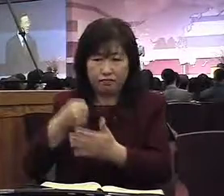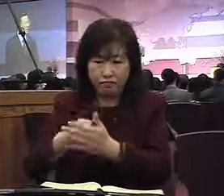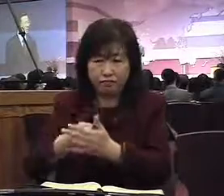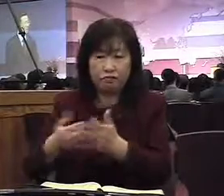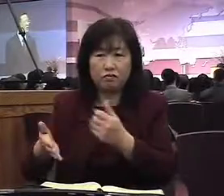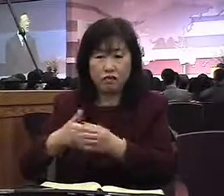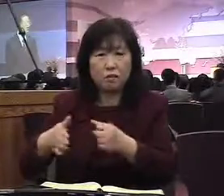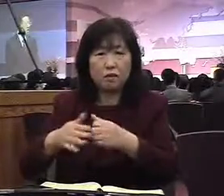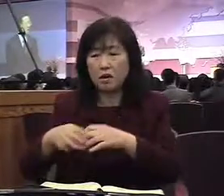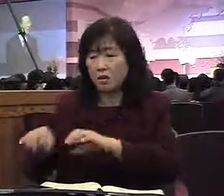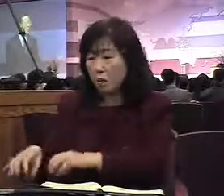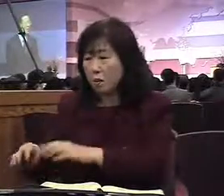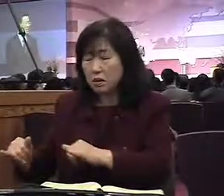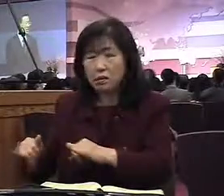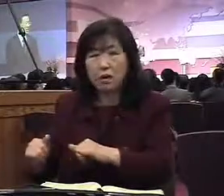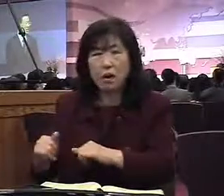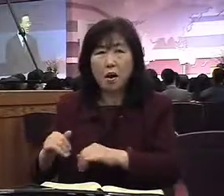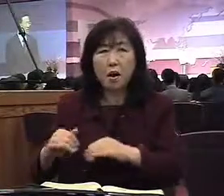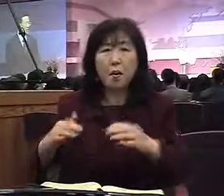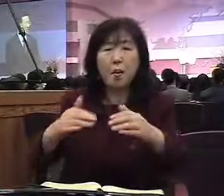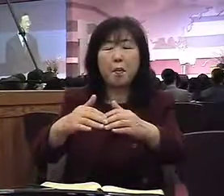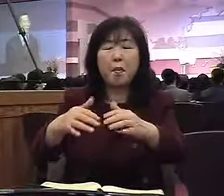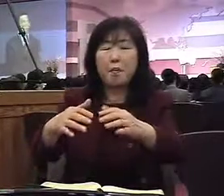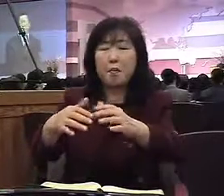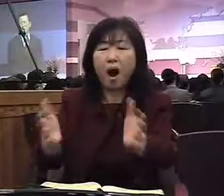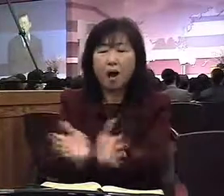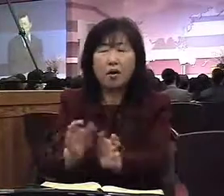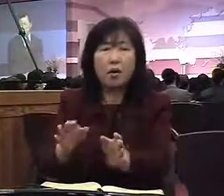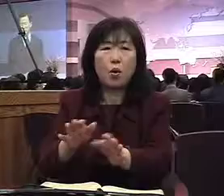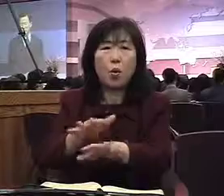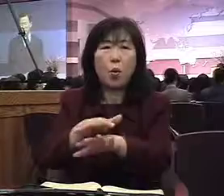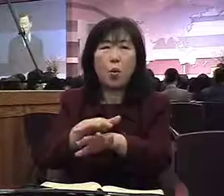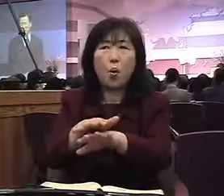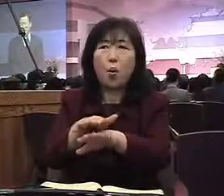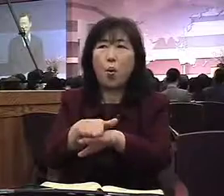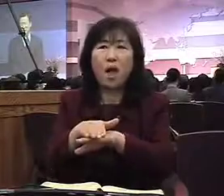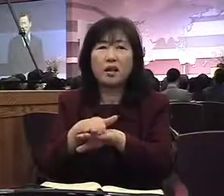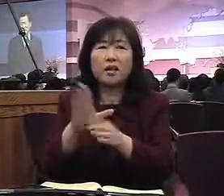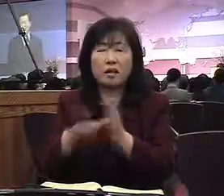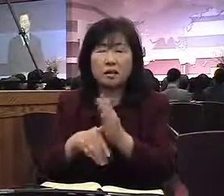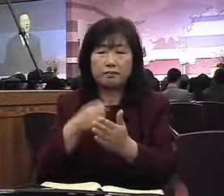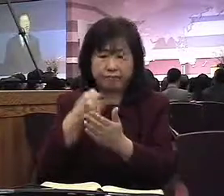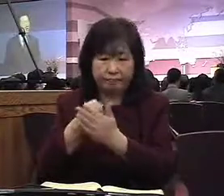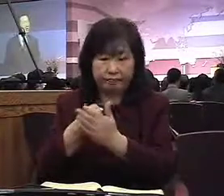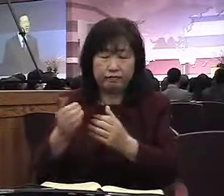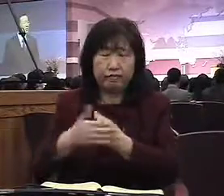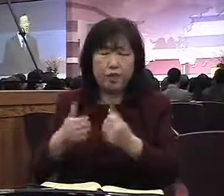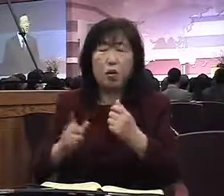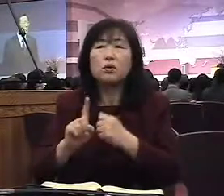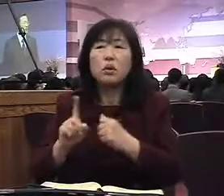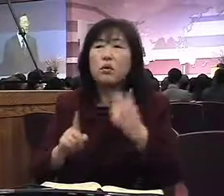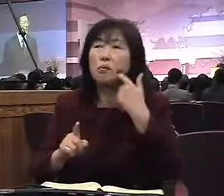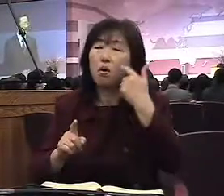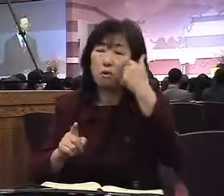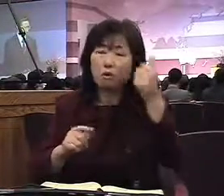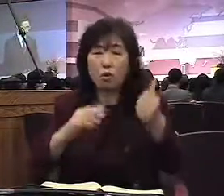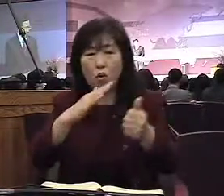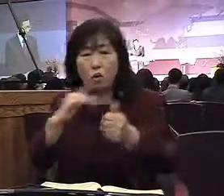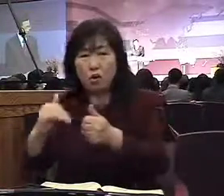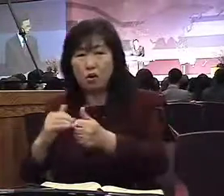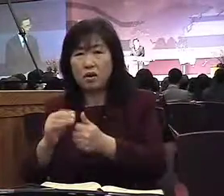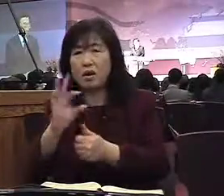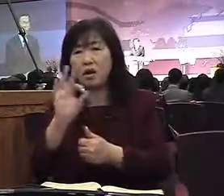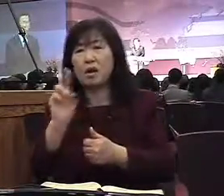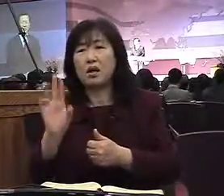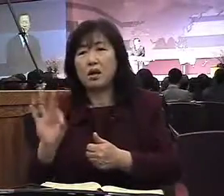그러나 어떻게 해서 마을 회의에서 그렇게 했다 그래요. 그때 이제 목사님 어떻게 하면 좋겠냐. 근데 목사님이 뭐라 그러시냐면 양